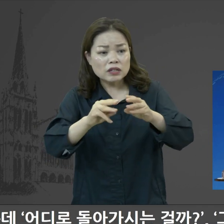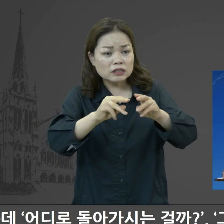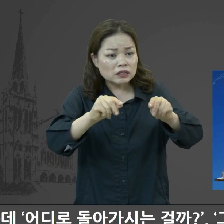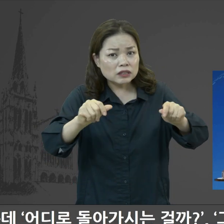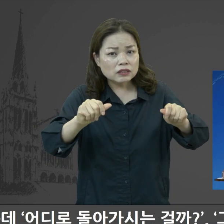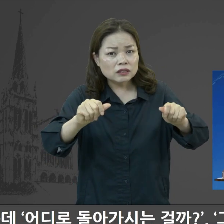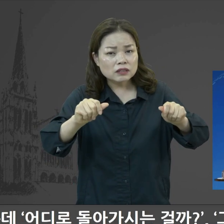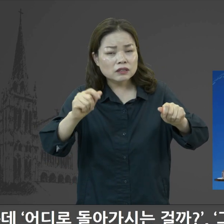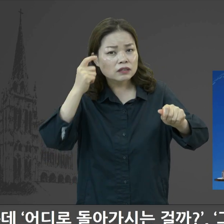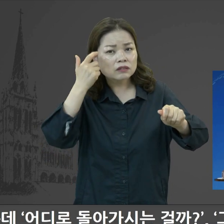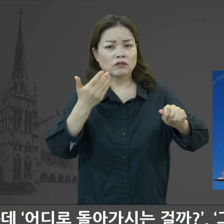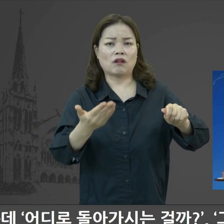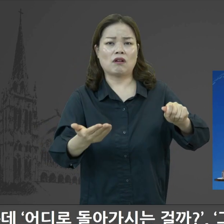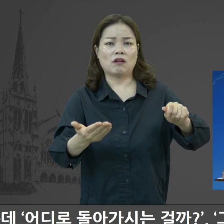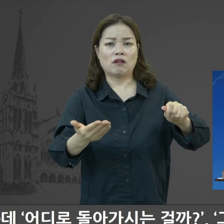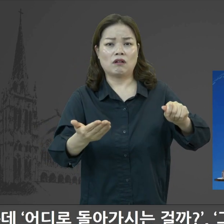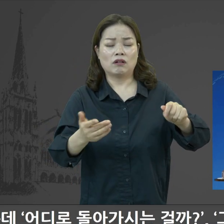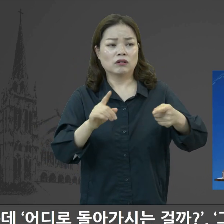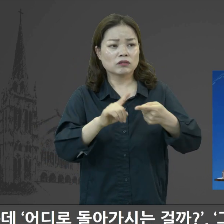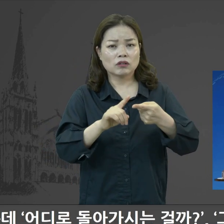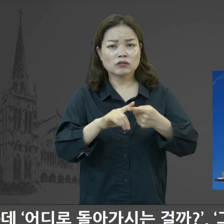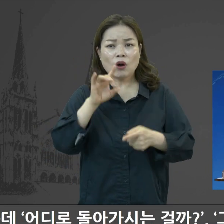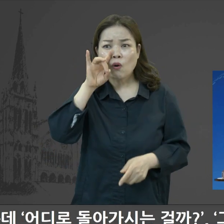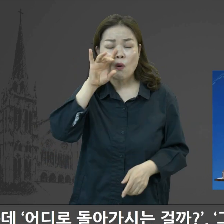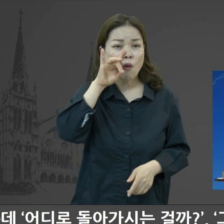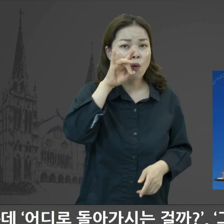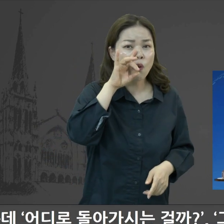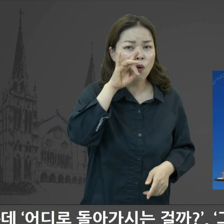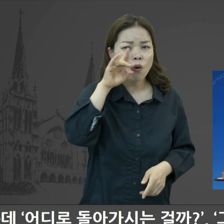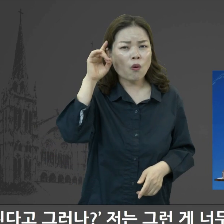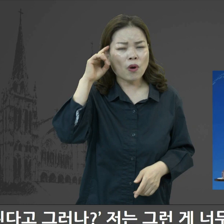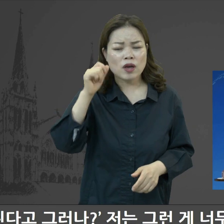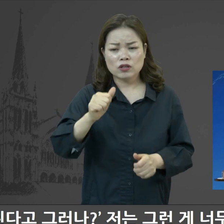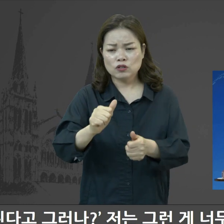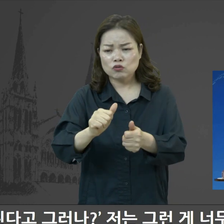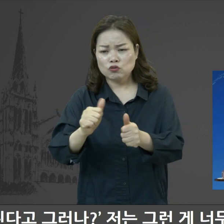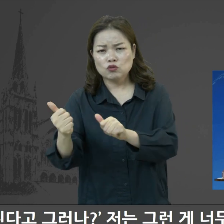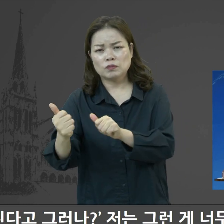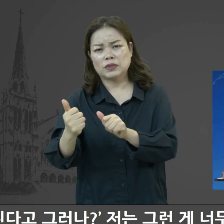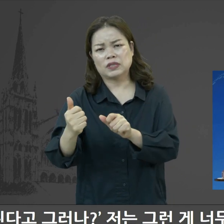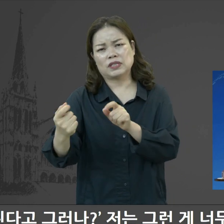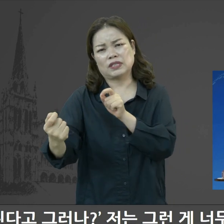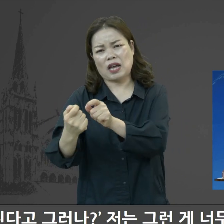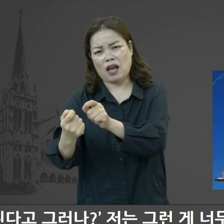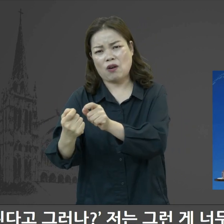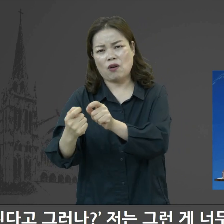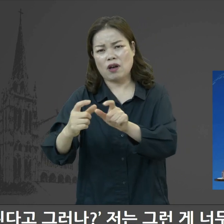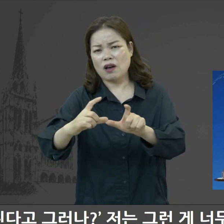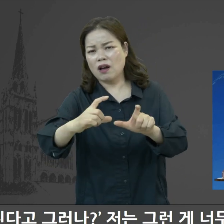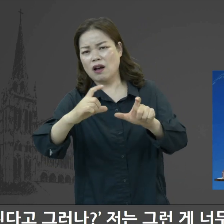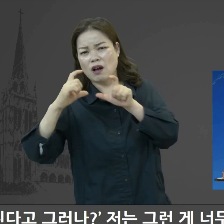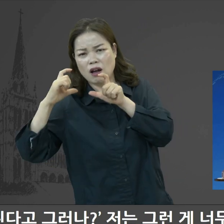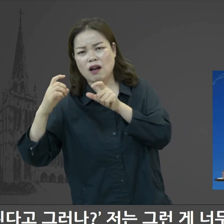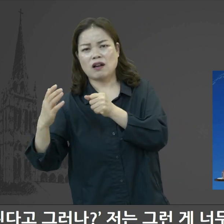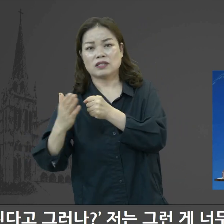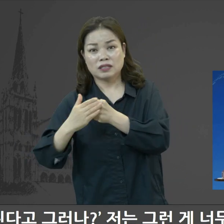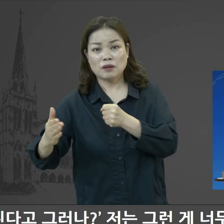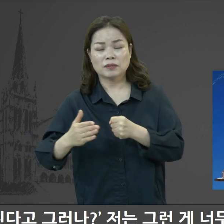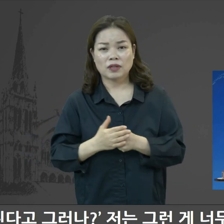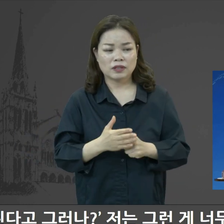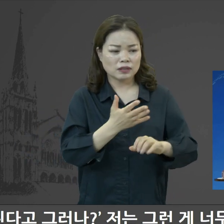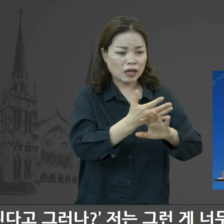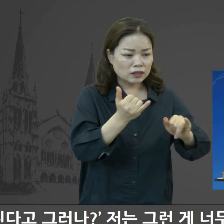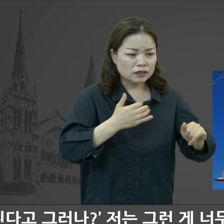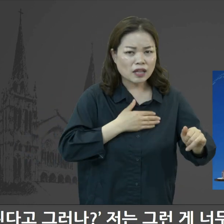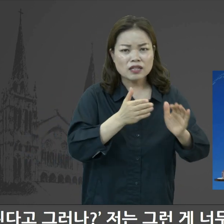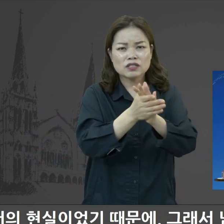그러나? 저는 그런 게 너무 궁금했어요. 왜냐하면 죽음이 저의 현실이었기 때문에. 그래서 남들은 지금